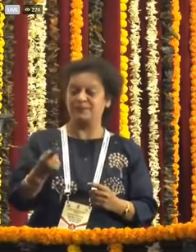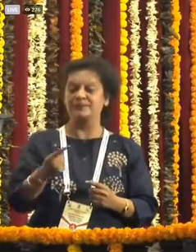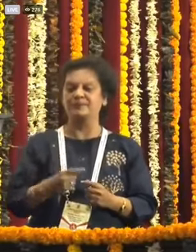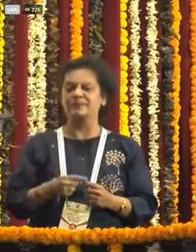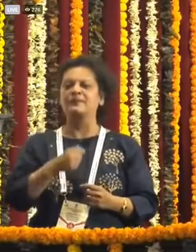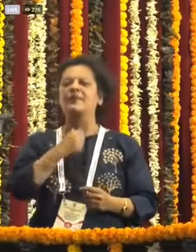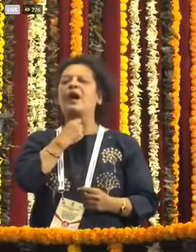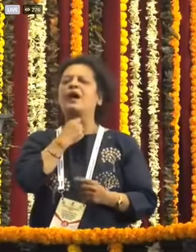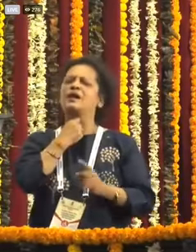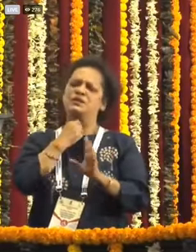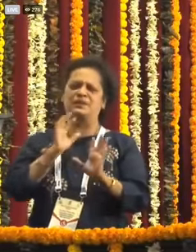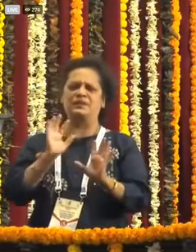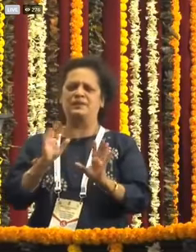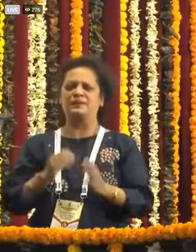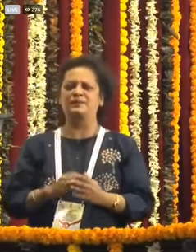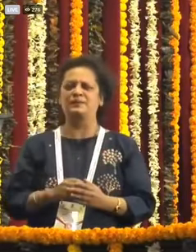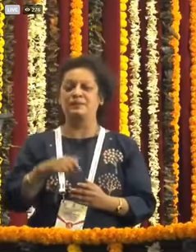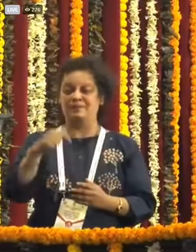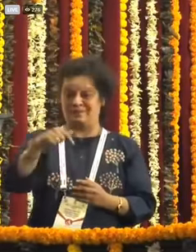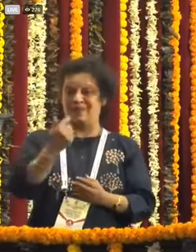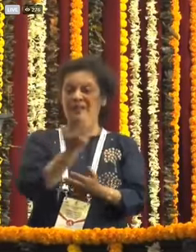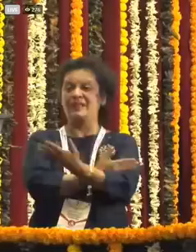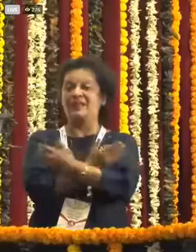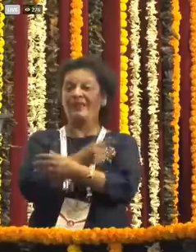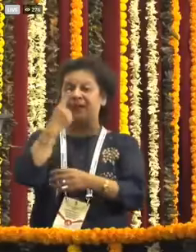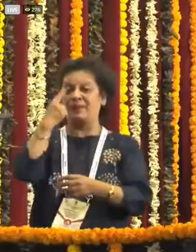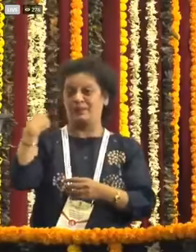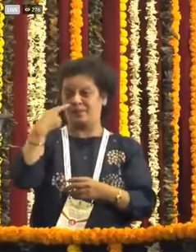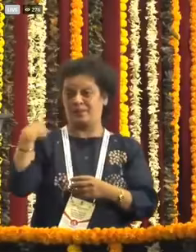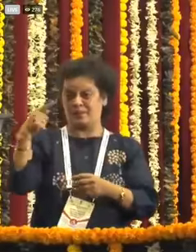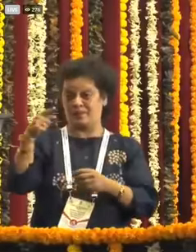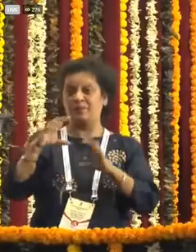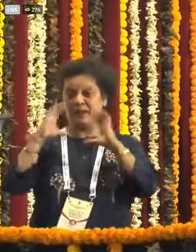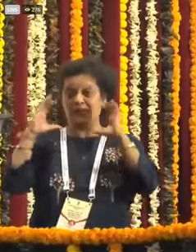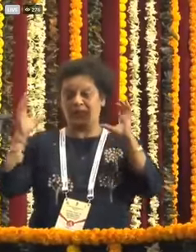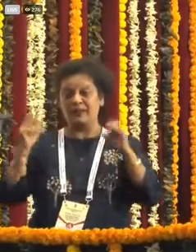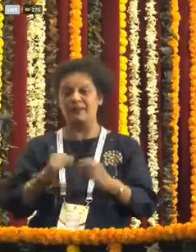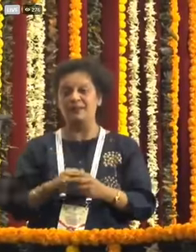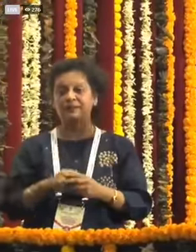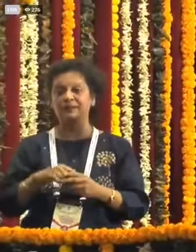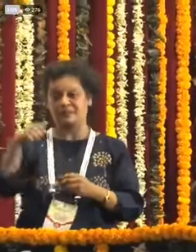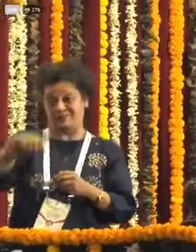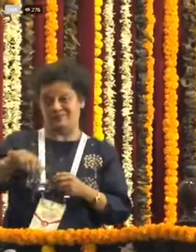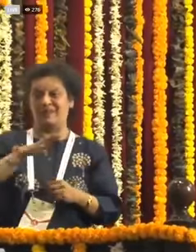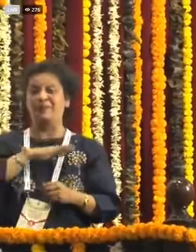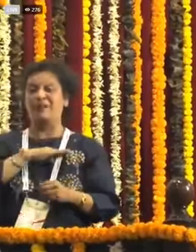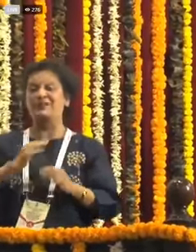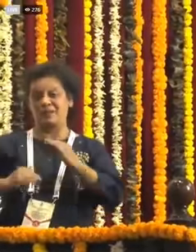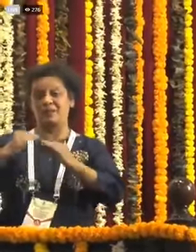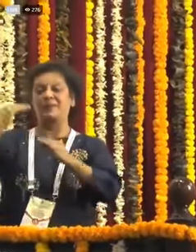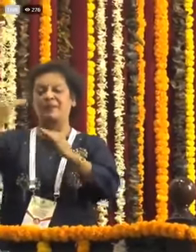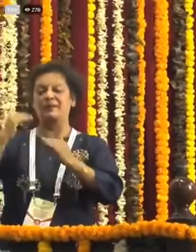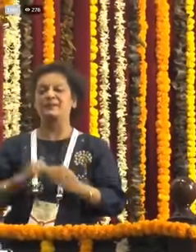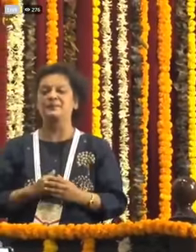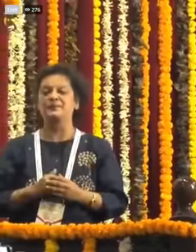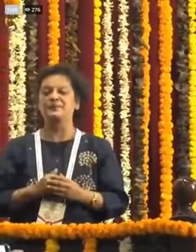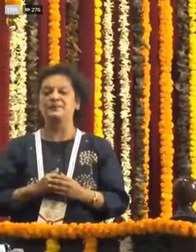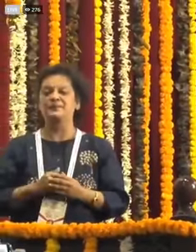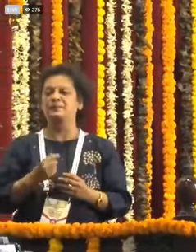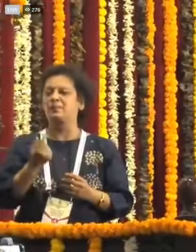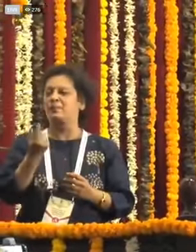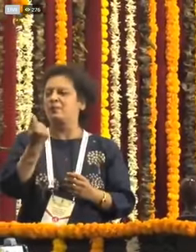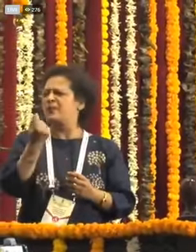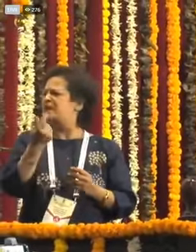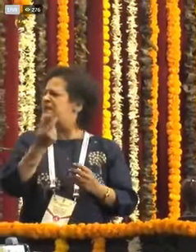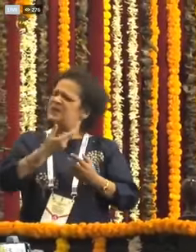आपल्याला आश्वस्त केलंय की या दिव्यांग बांधव भगिनी मंत्रालयासाठी या राज्याच्या विकासासाठी कुठेही